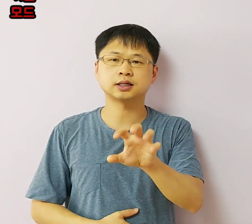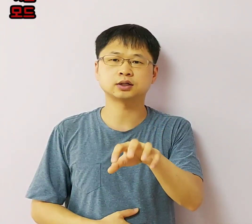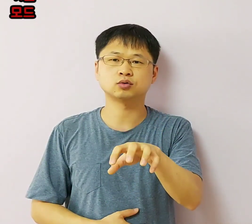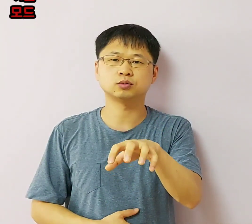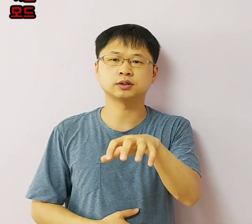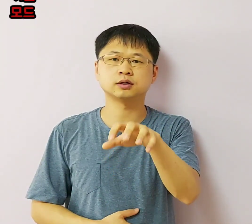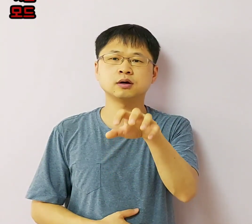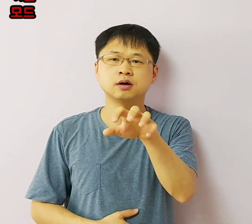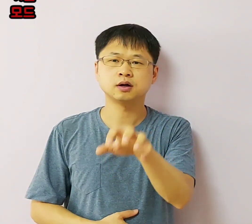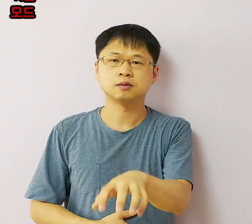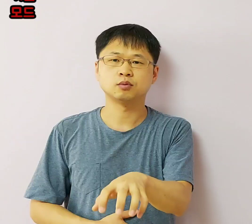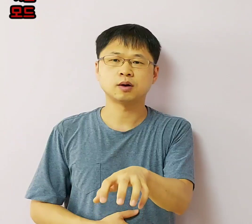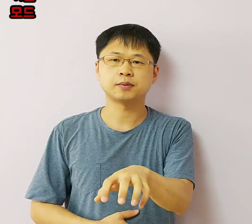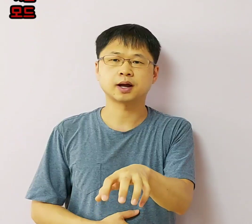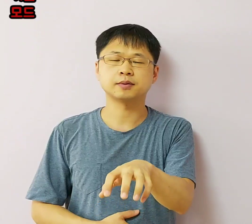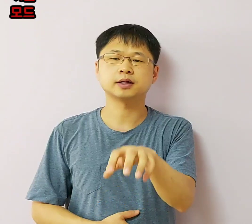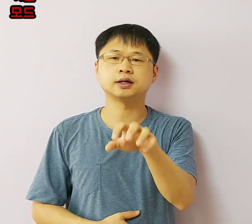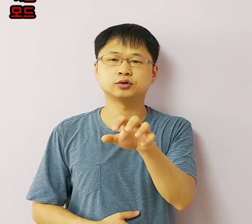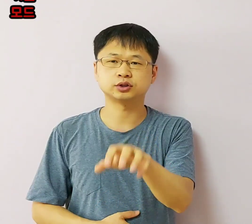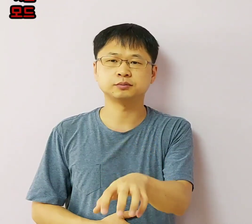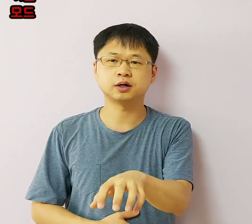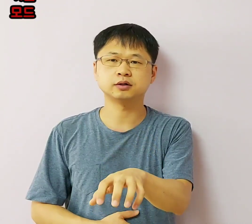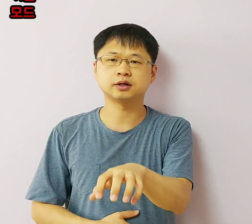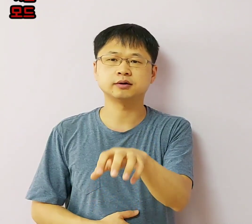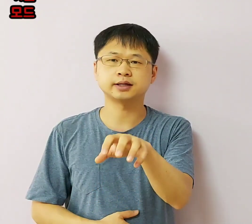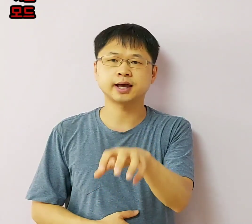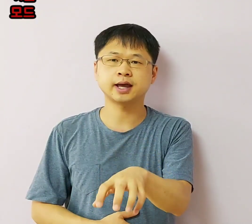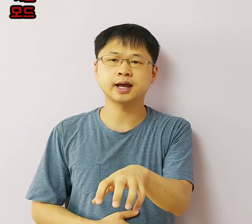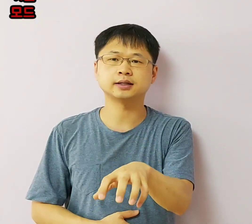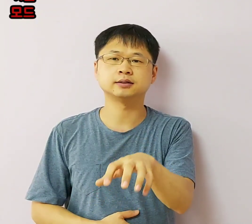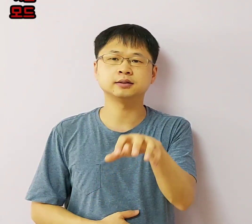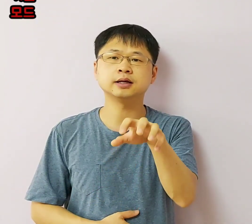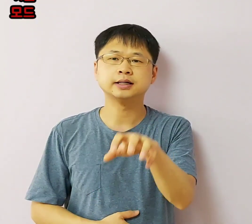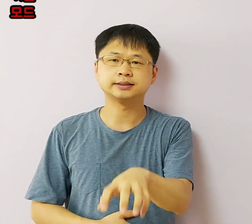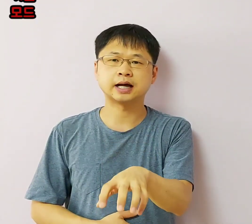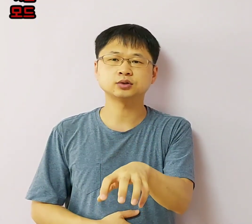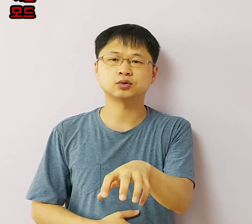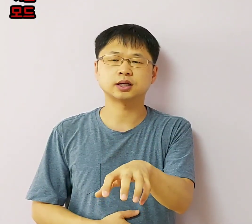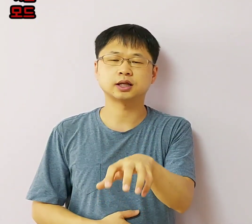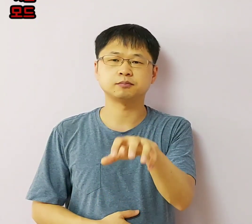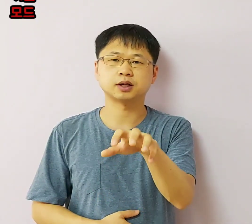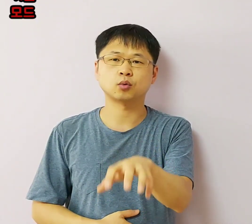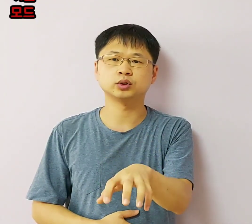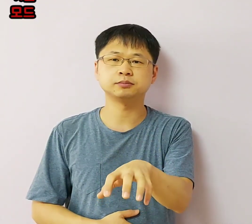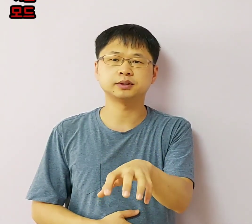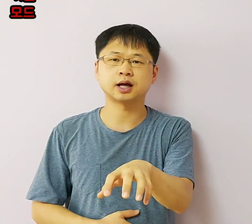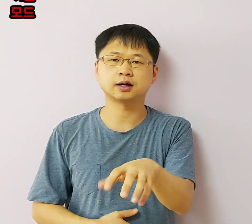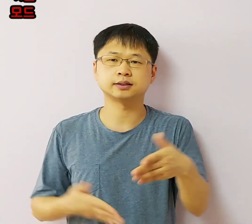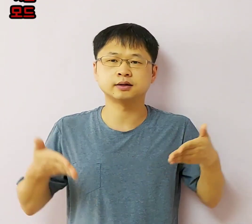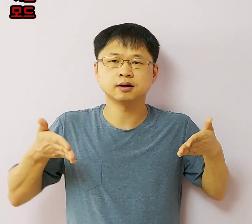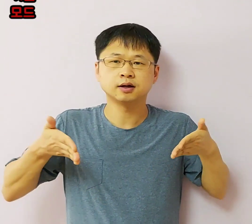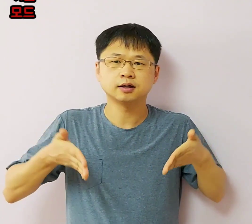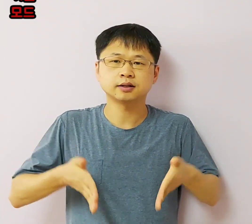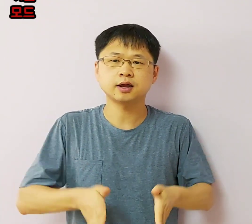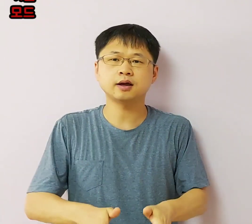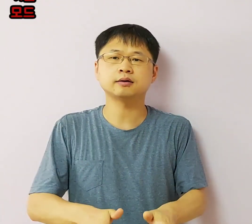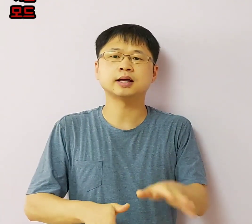살짝 구부려서 몸 앞에 가볍게 내려주시면 어디에 하는 장소를 나타냅니다. 곳입니다. 그래서